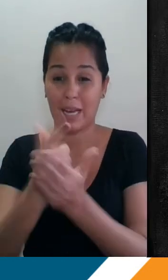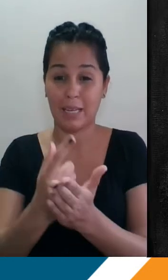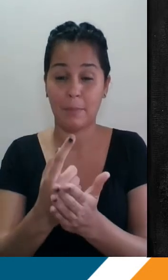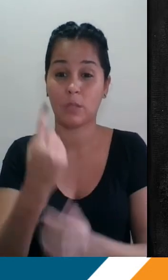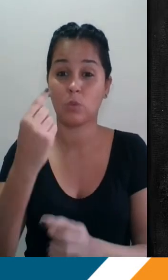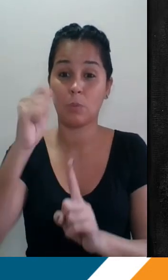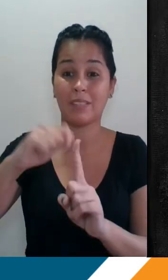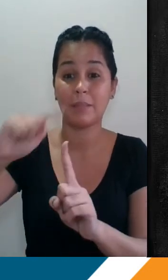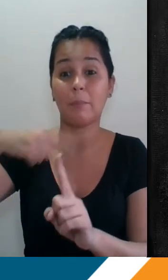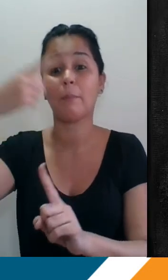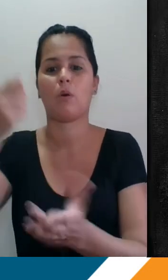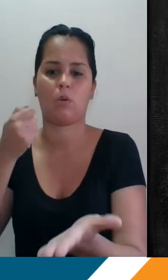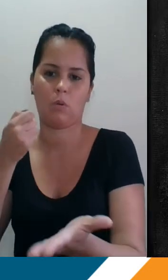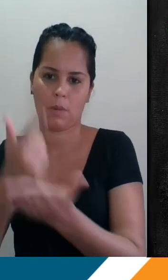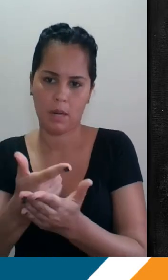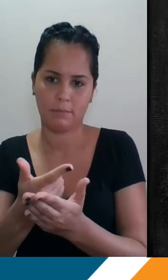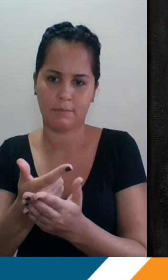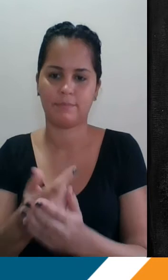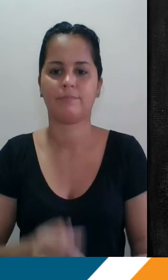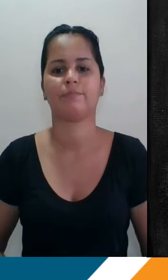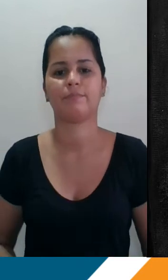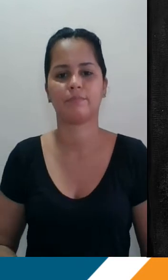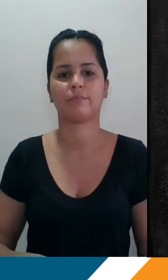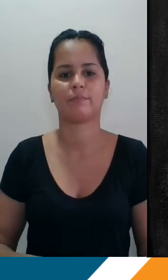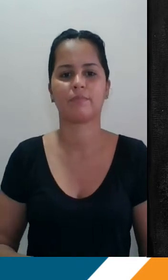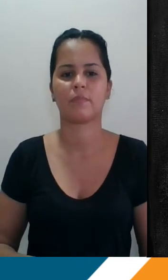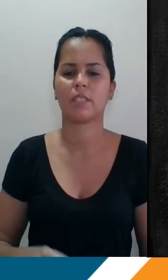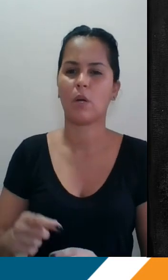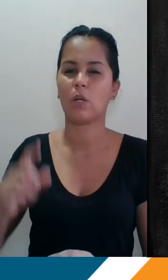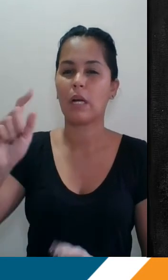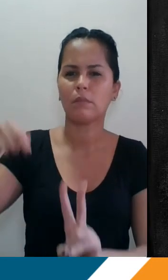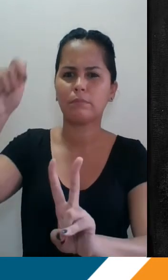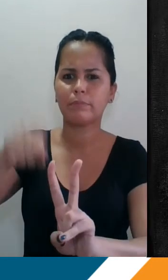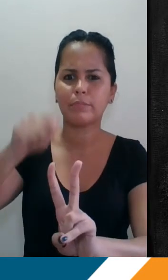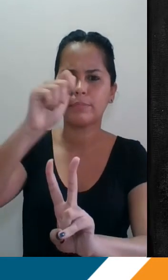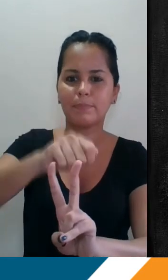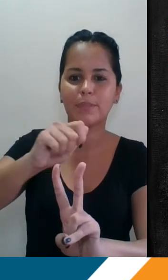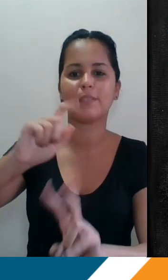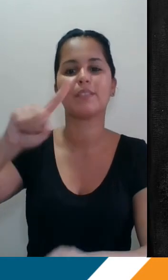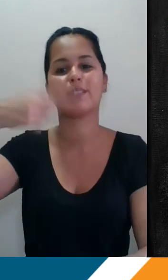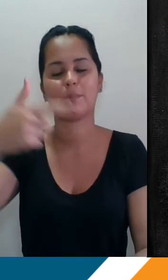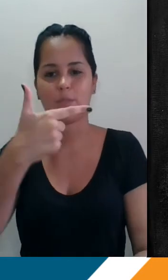de R$ 202, e o segundo pagamento um mês após o primeiro pagamento, no valor de R$